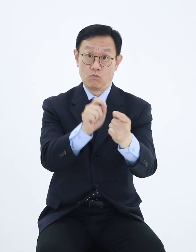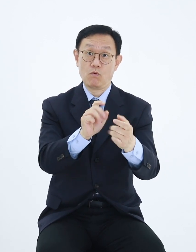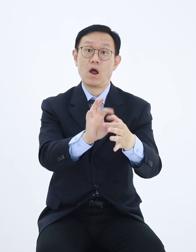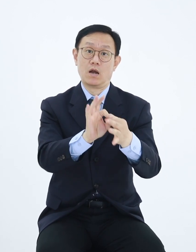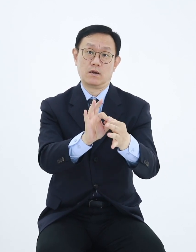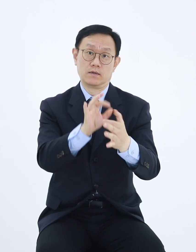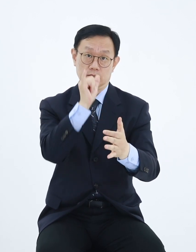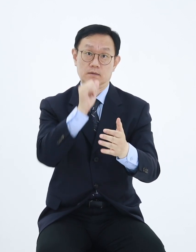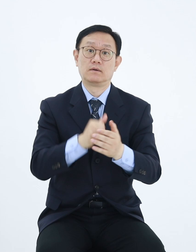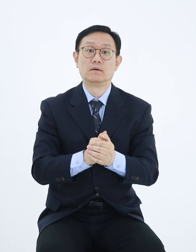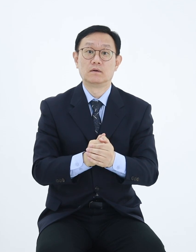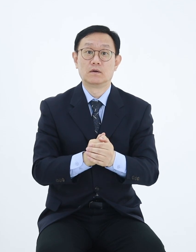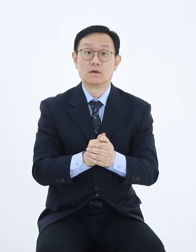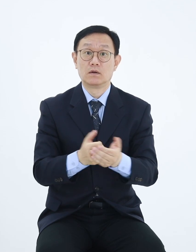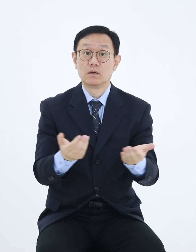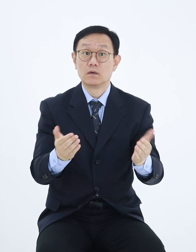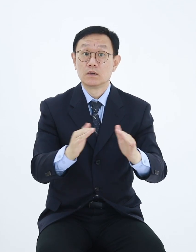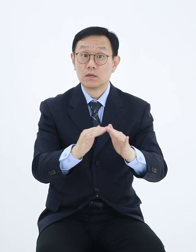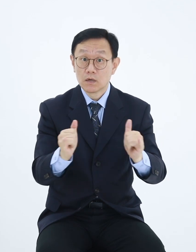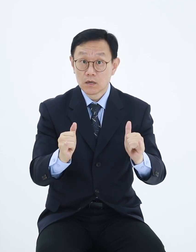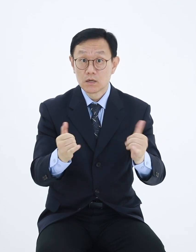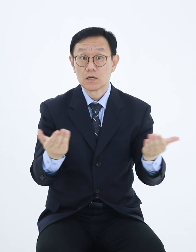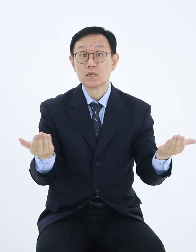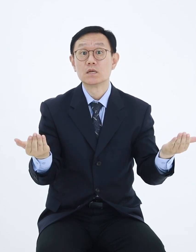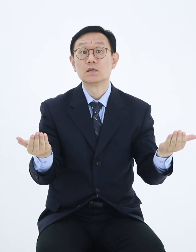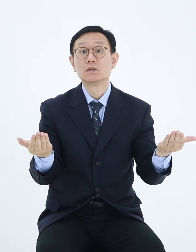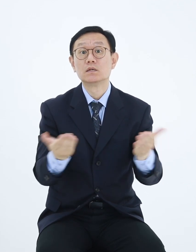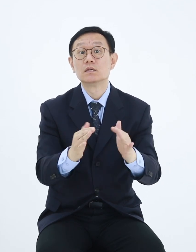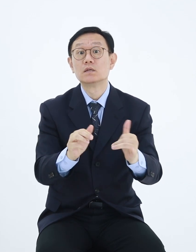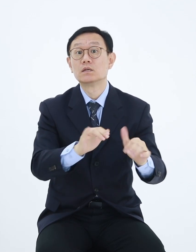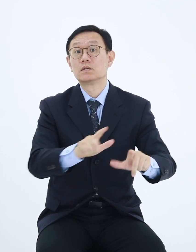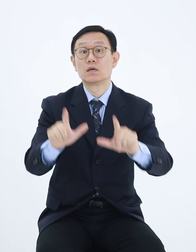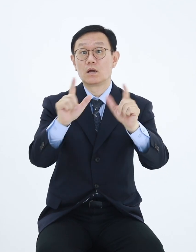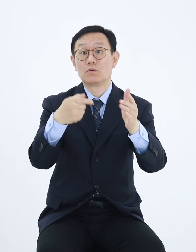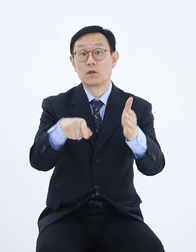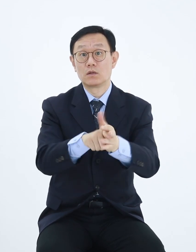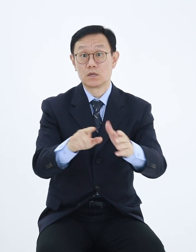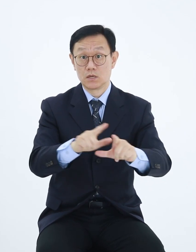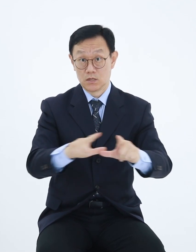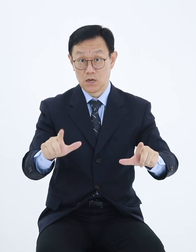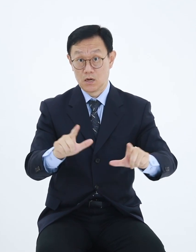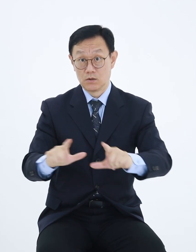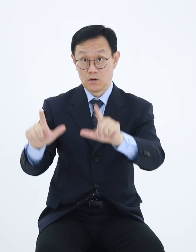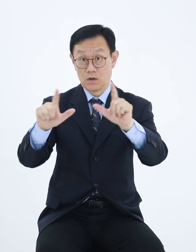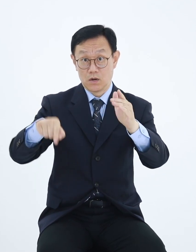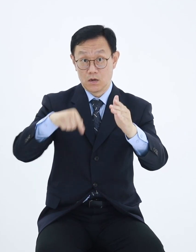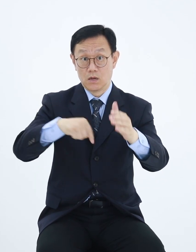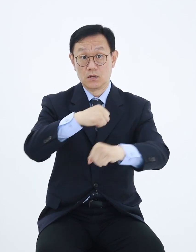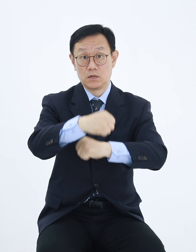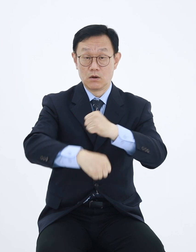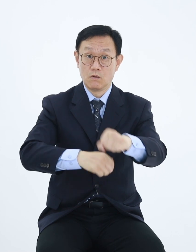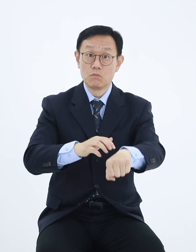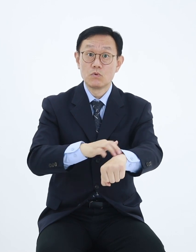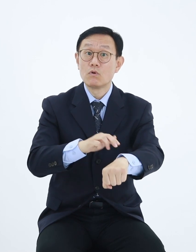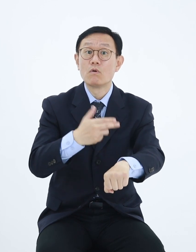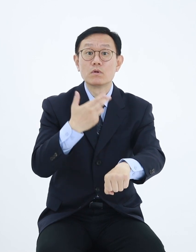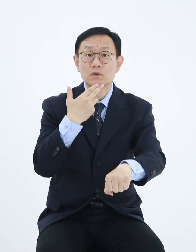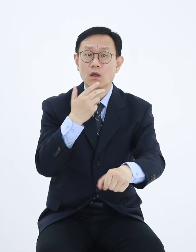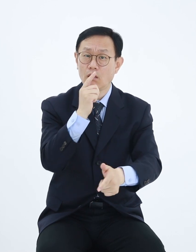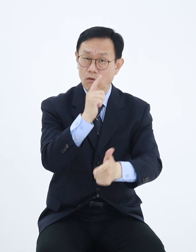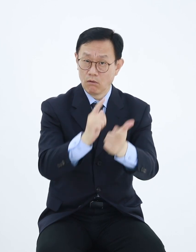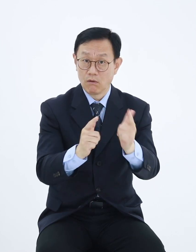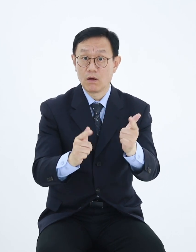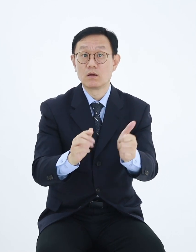깊습니다. 인간이 인간다운 생활을 하기 위해서는 일상생활 속에서 자유롭고 불편 없이